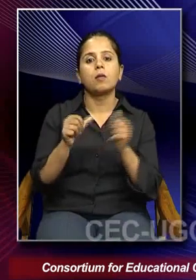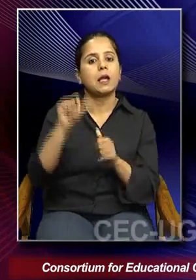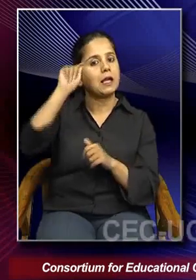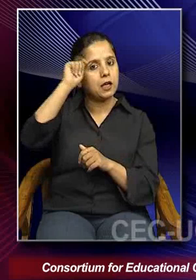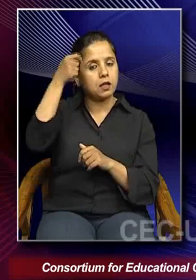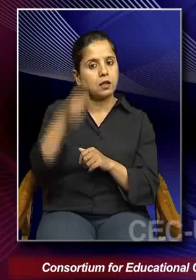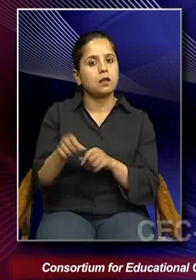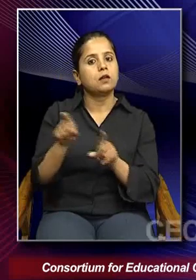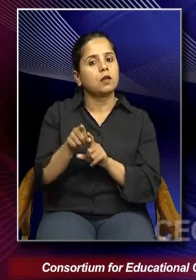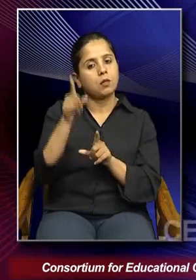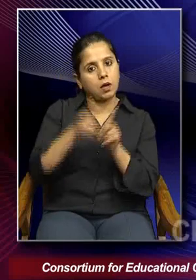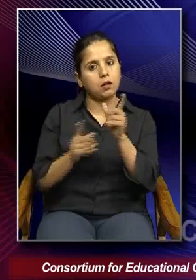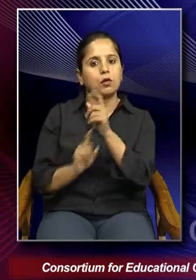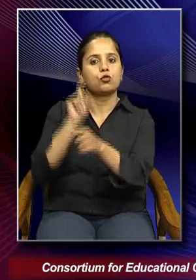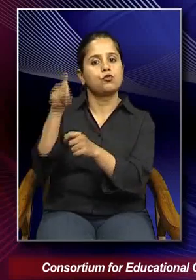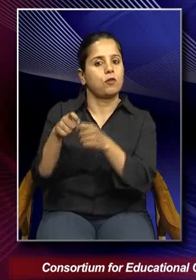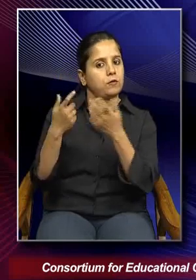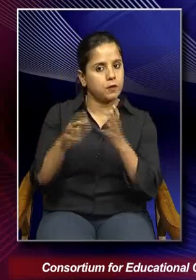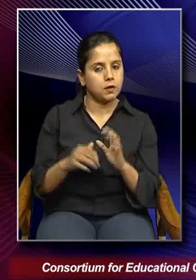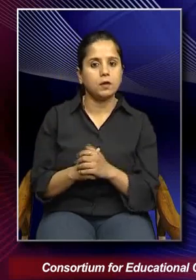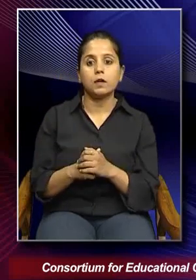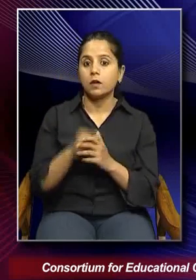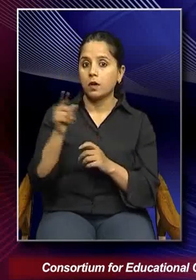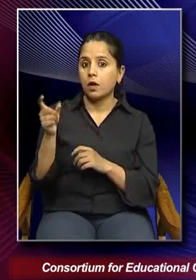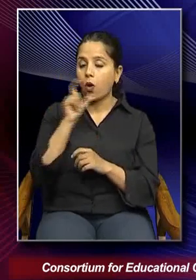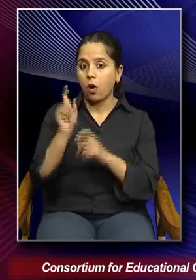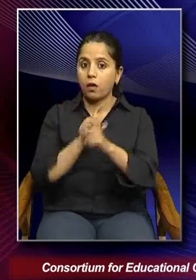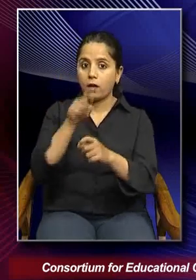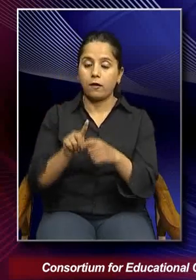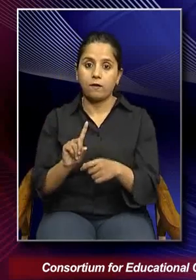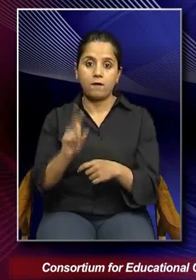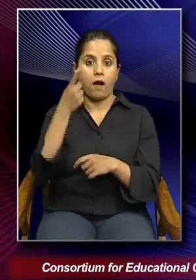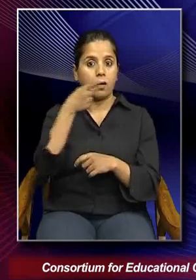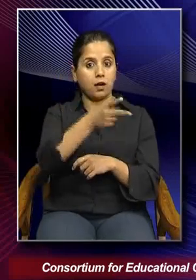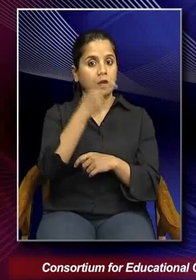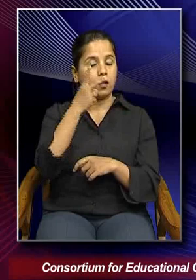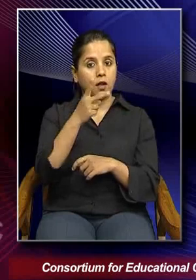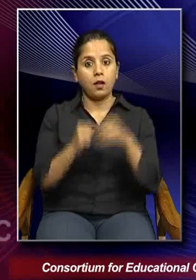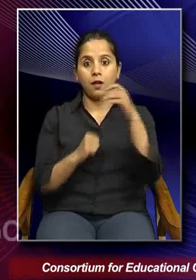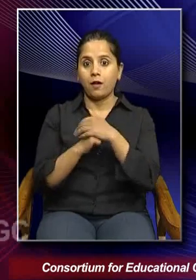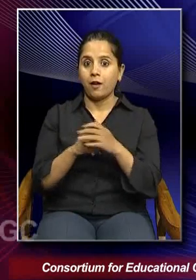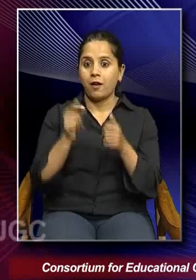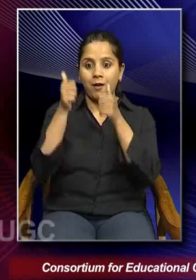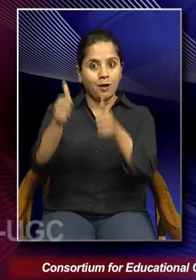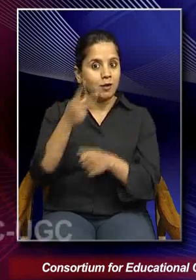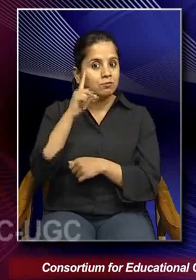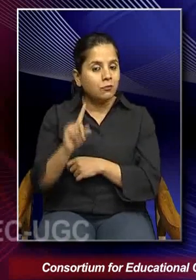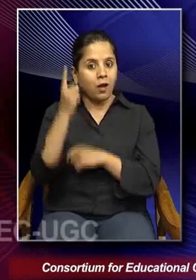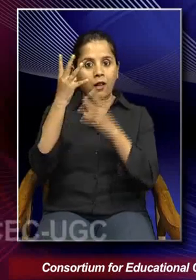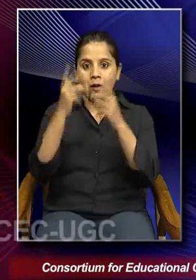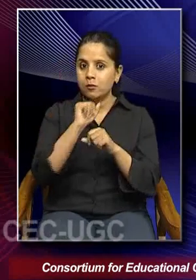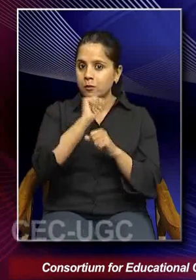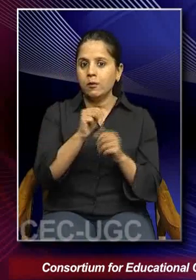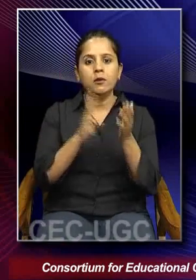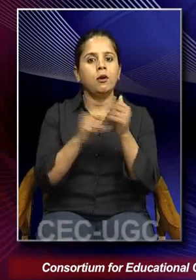में भी प्रवेश लिया और प्रथम श्रेणी में उतार होने पर वह